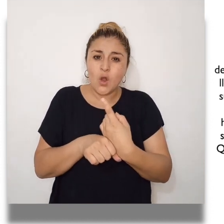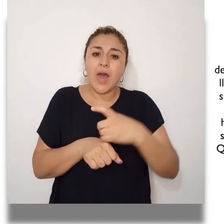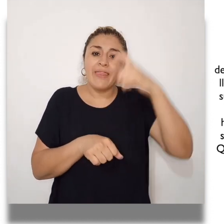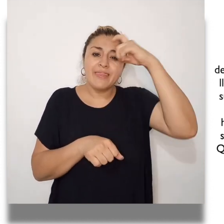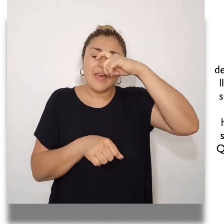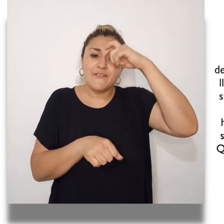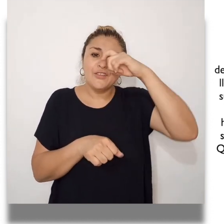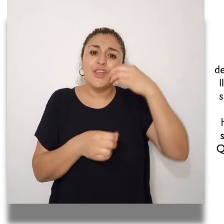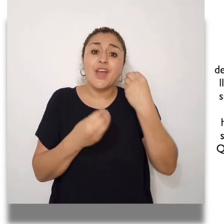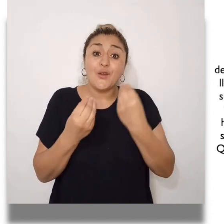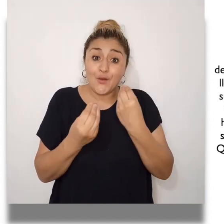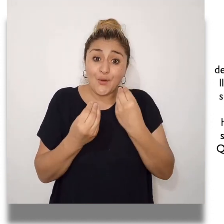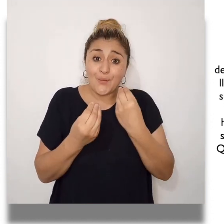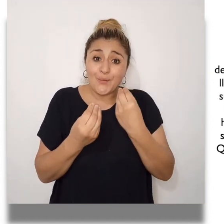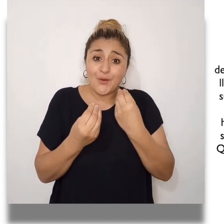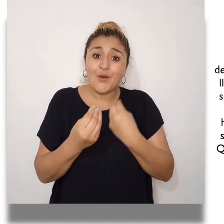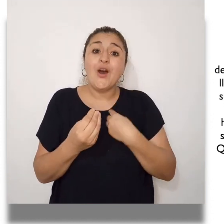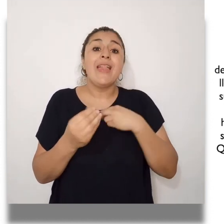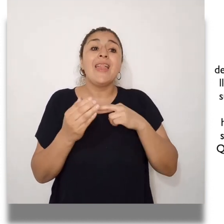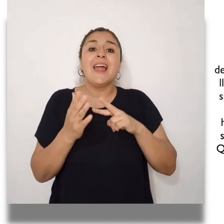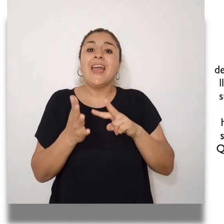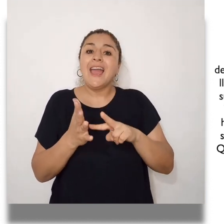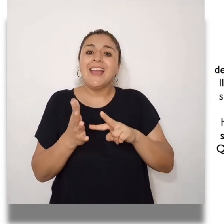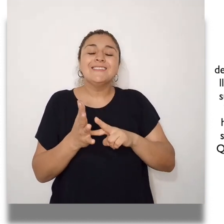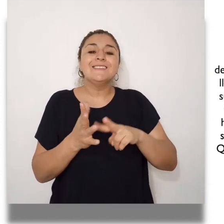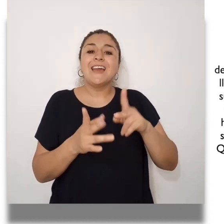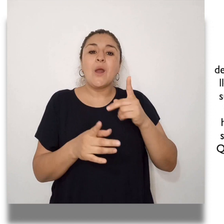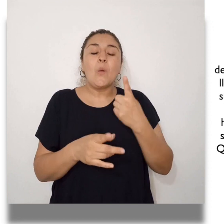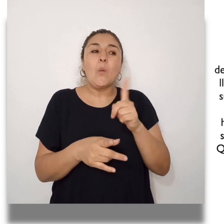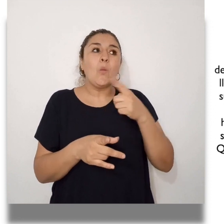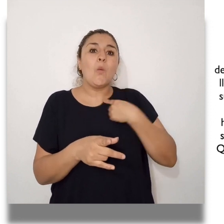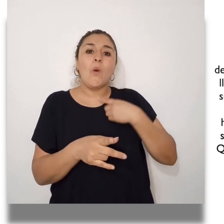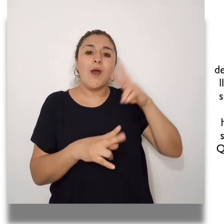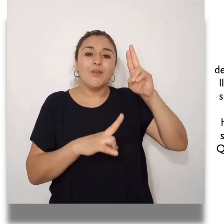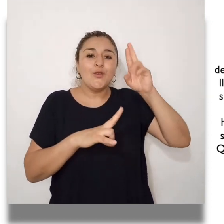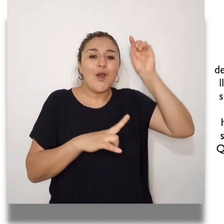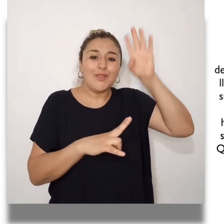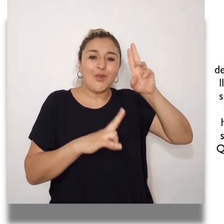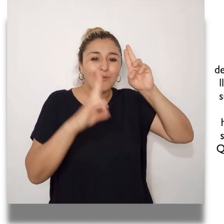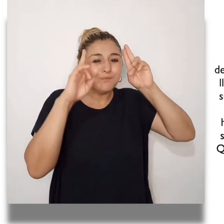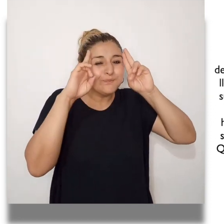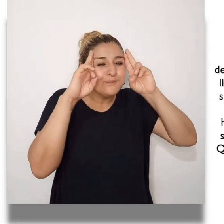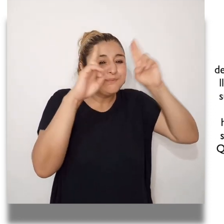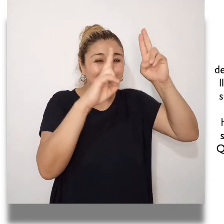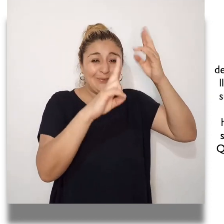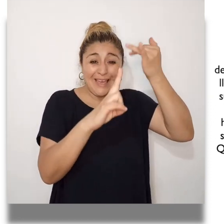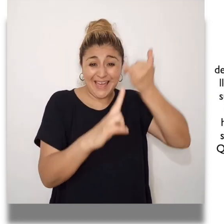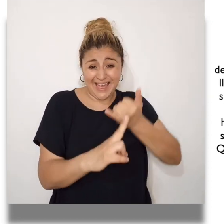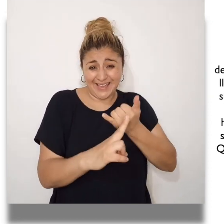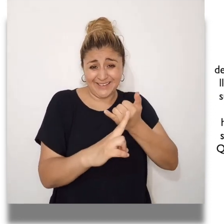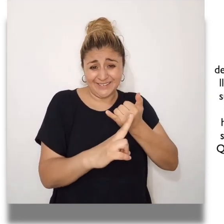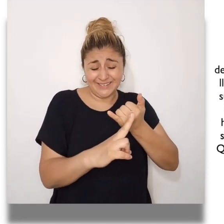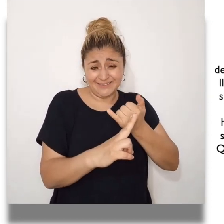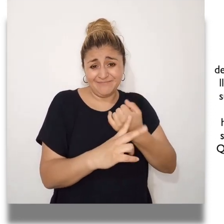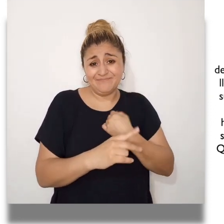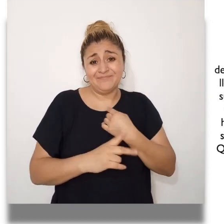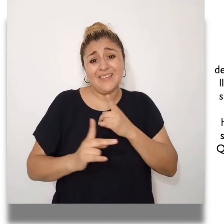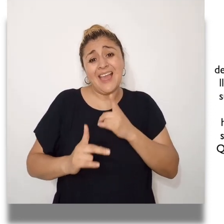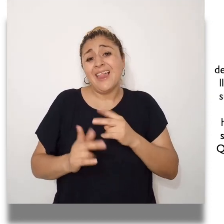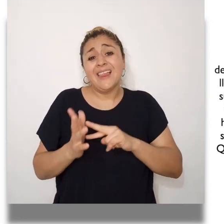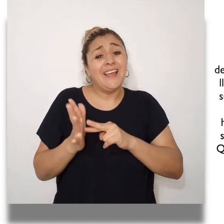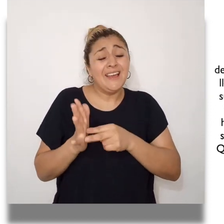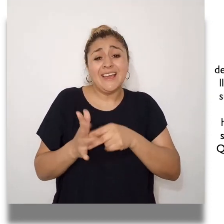dire que la personne qui voudra être sage, esto quiere decir que la persona que quiere ser sabia, doit commencer